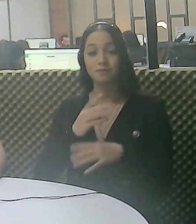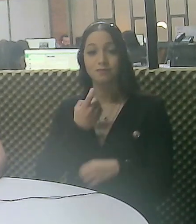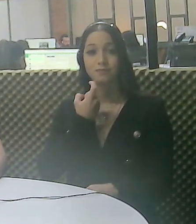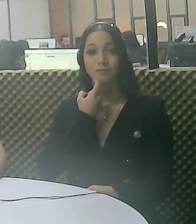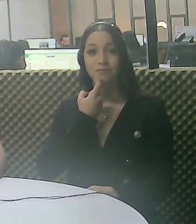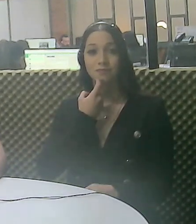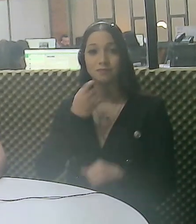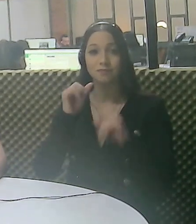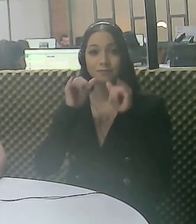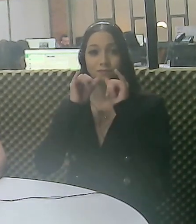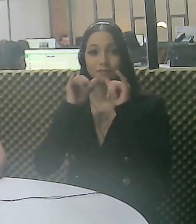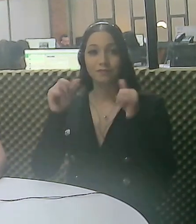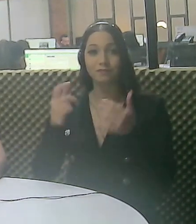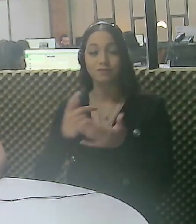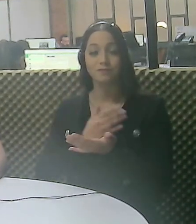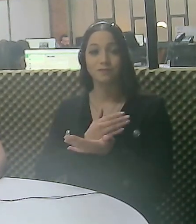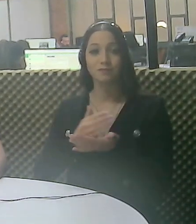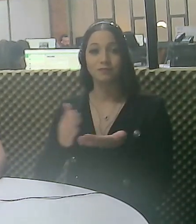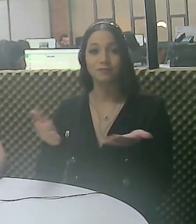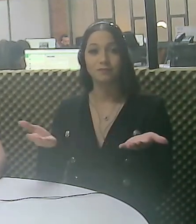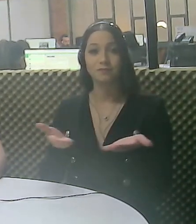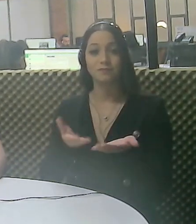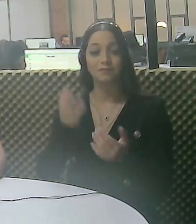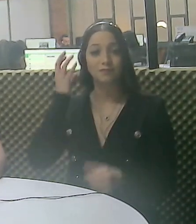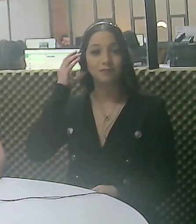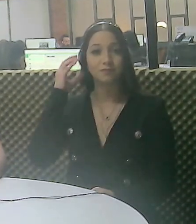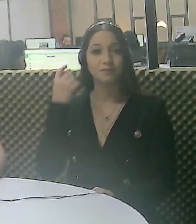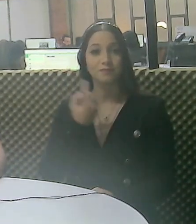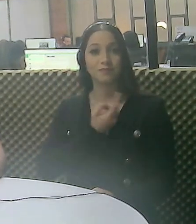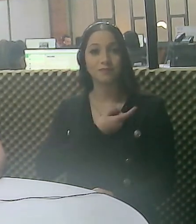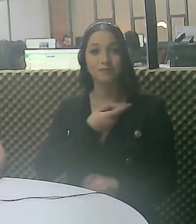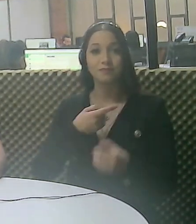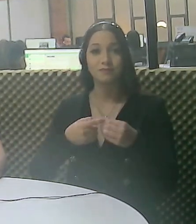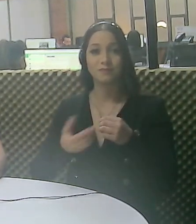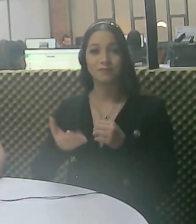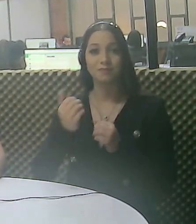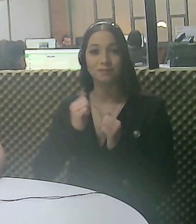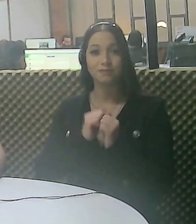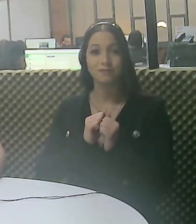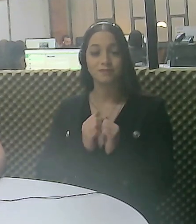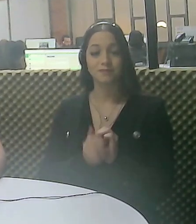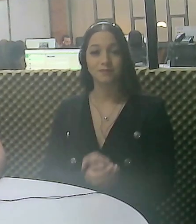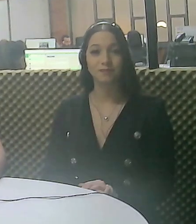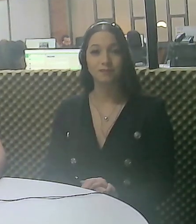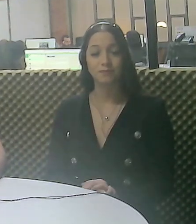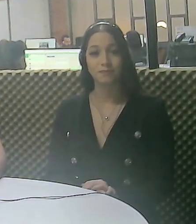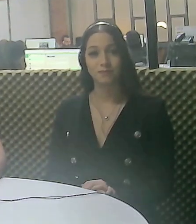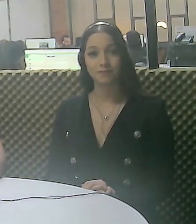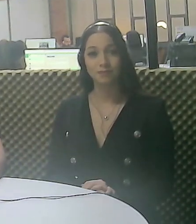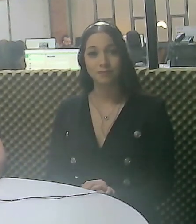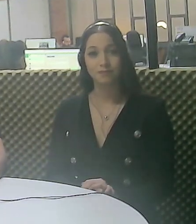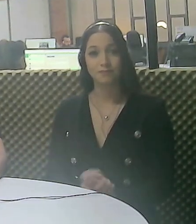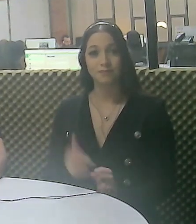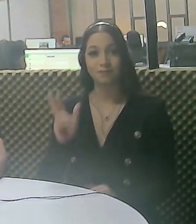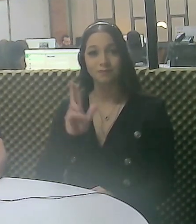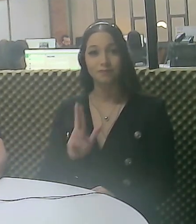sexta. Essas e outras notícias a partir de agora na Rádio Nossa Cidade. Vem com a gente!